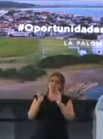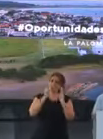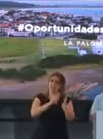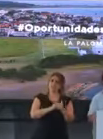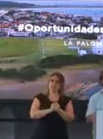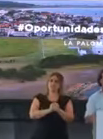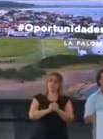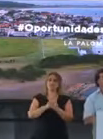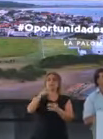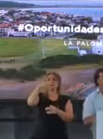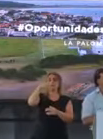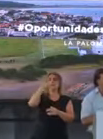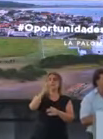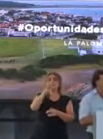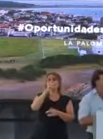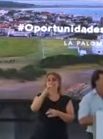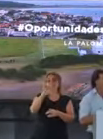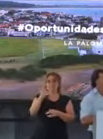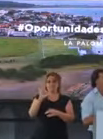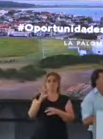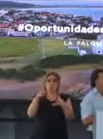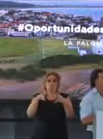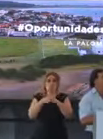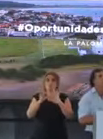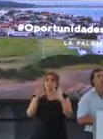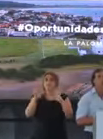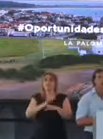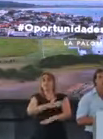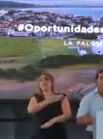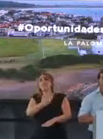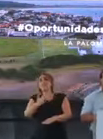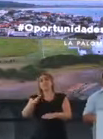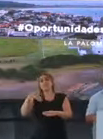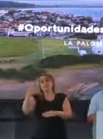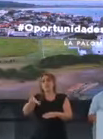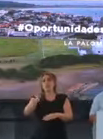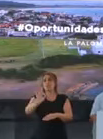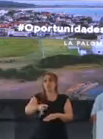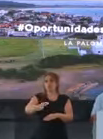es el caso de Pablo Mieres del Partido Independiente, que hasta después de octubre